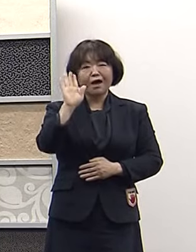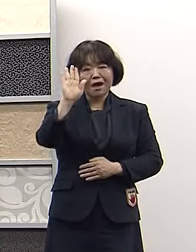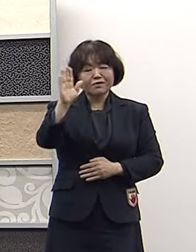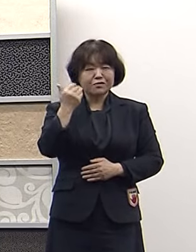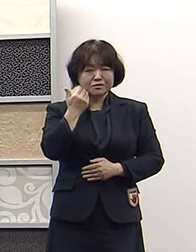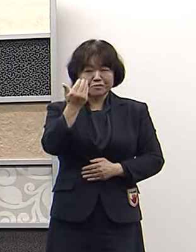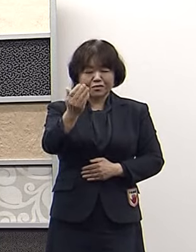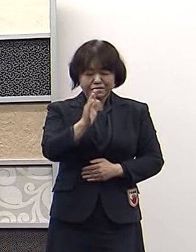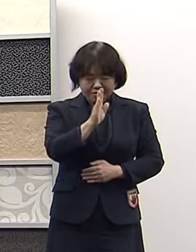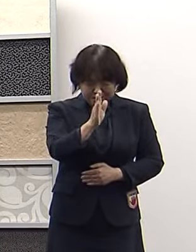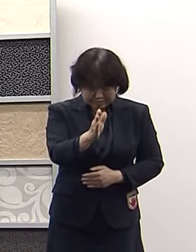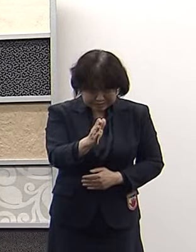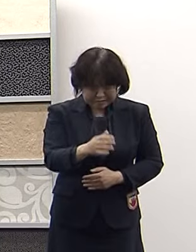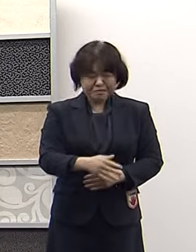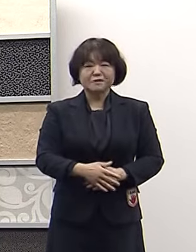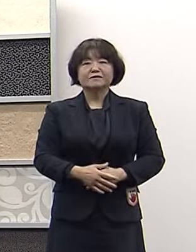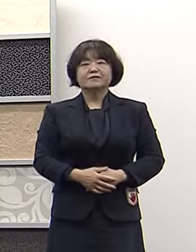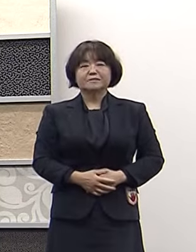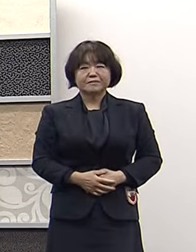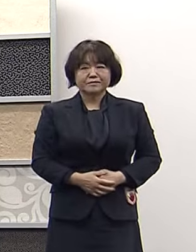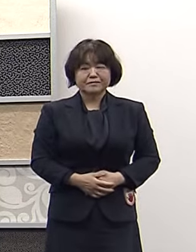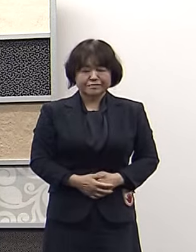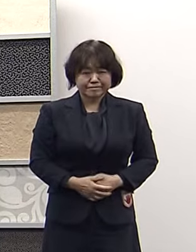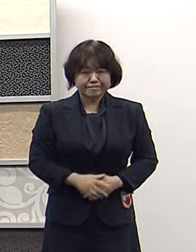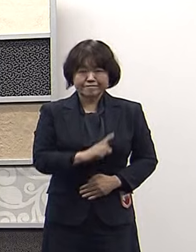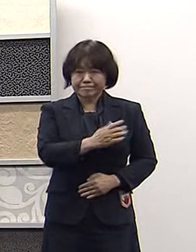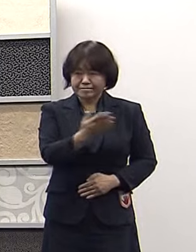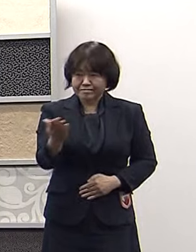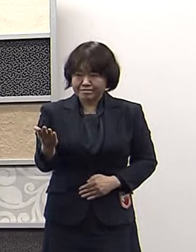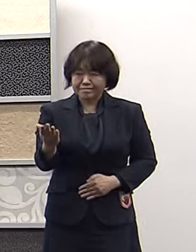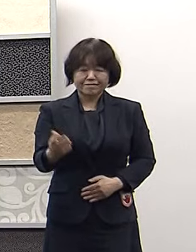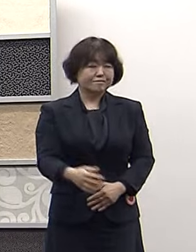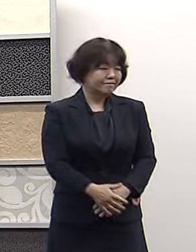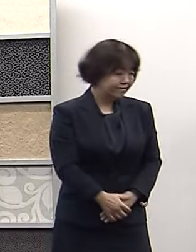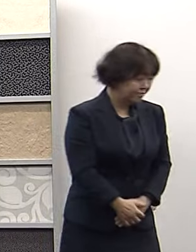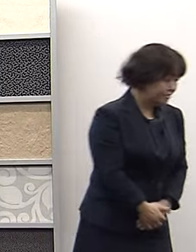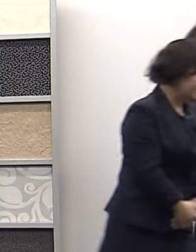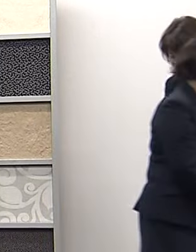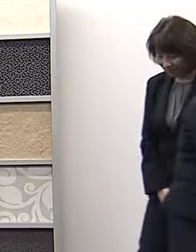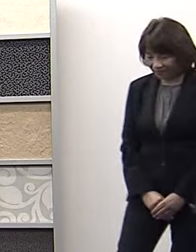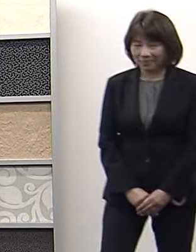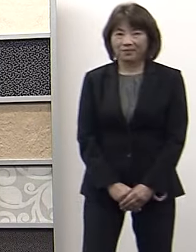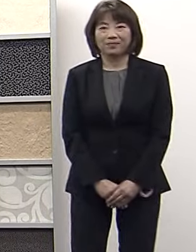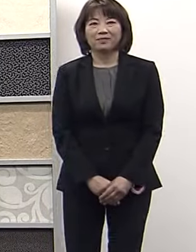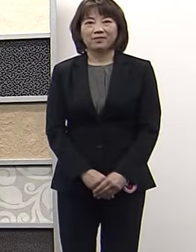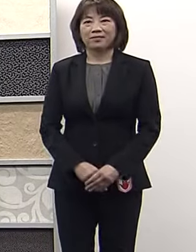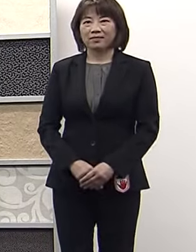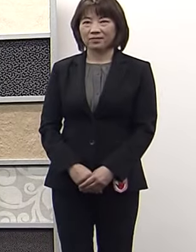名乗ってから質問をお願いいたします。いかがでしょうか。三日さん。